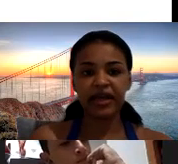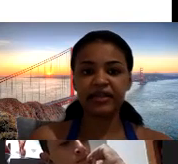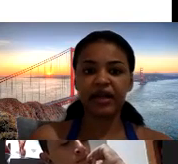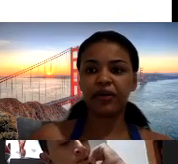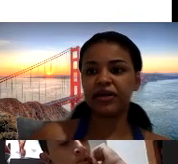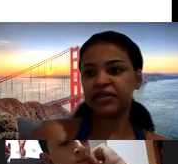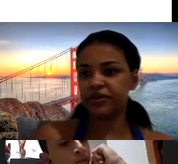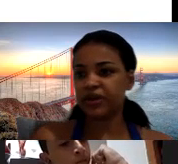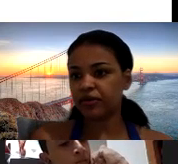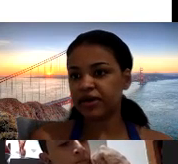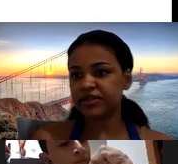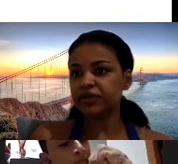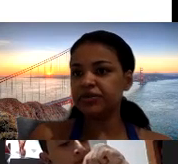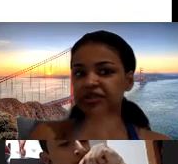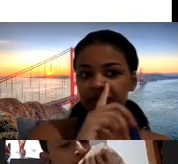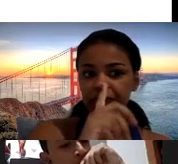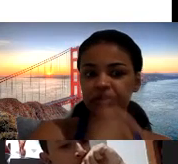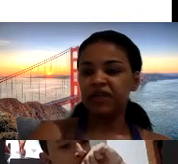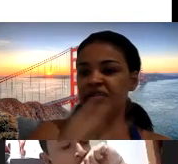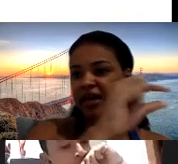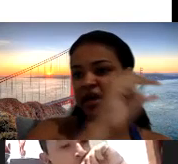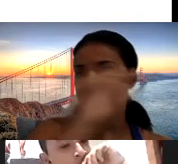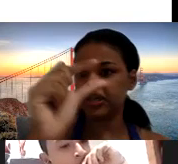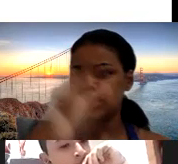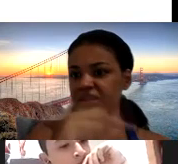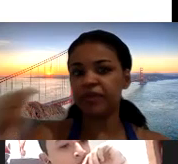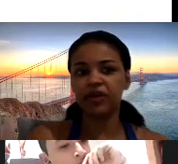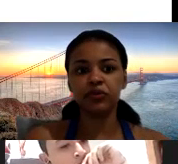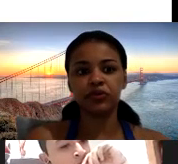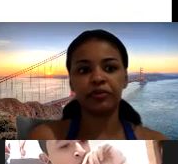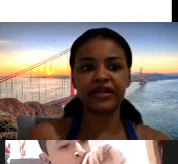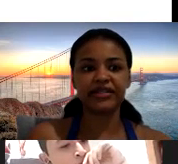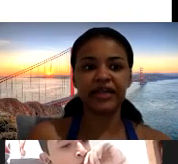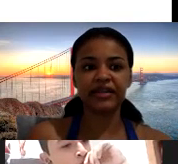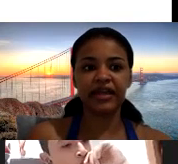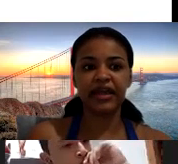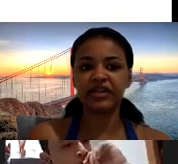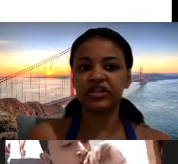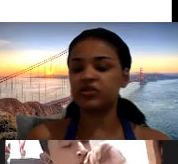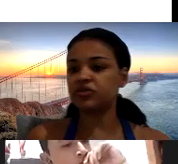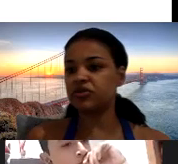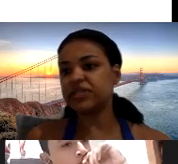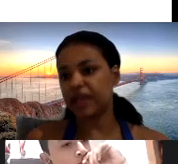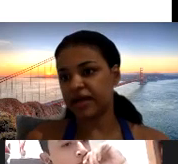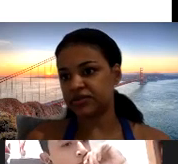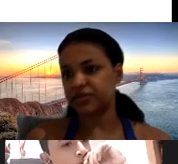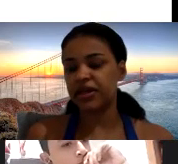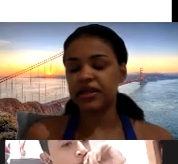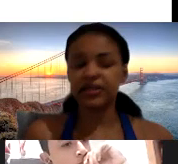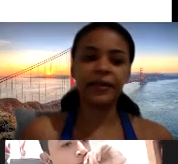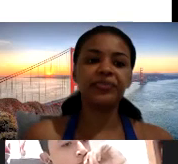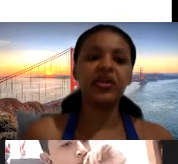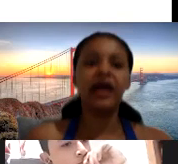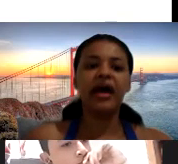porque tal equação e tal equação não está no modelo de reagente e produto Parece que ela tem reagente dos dois